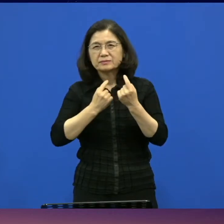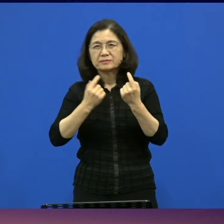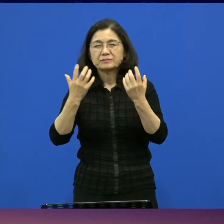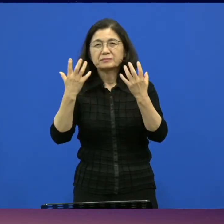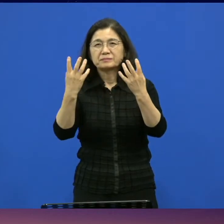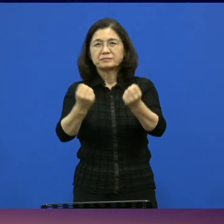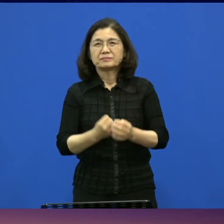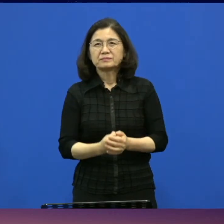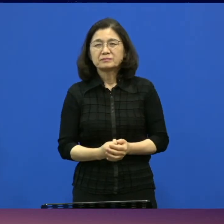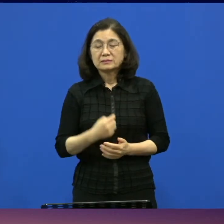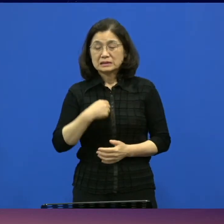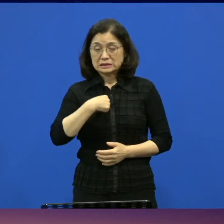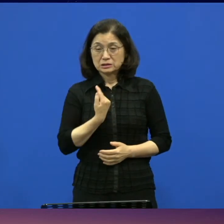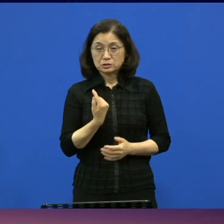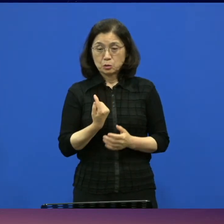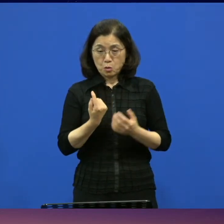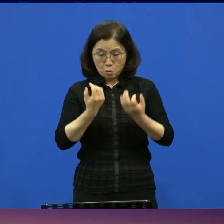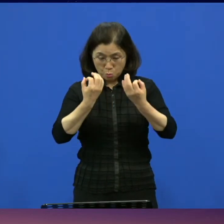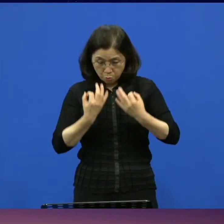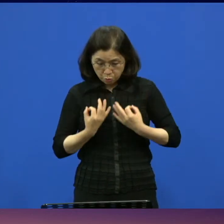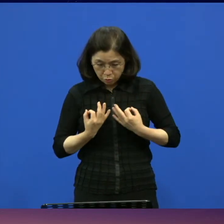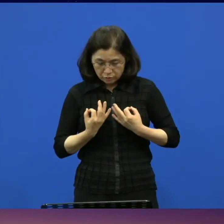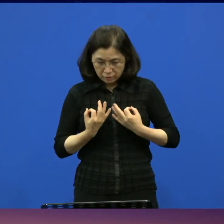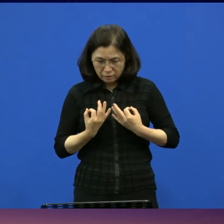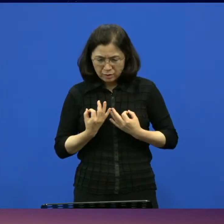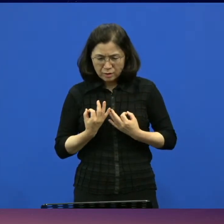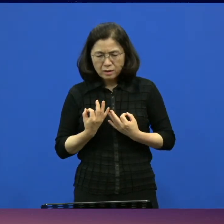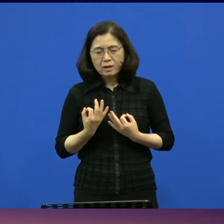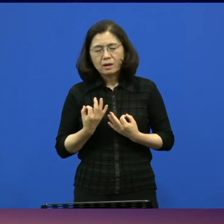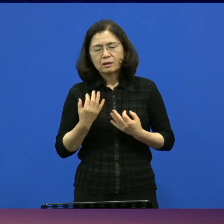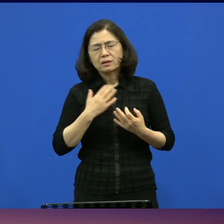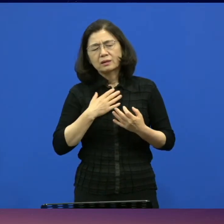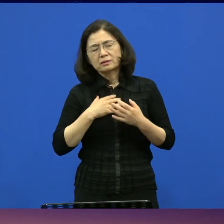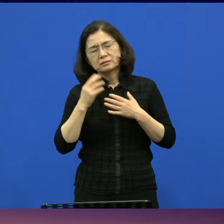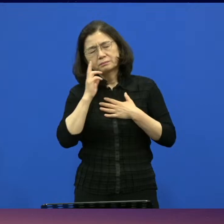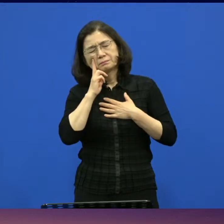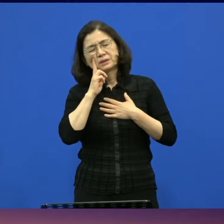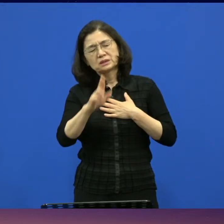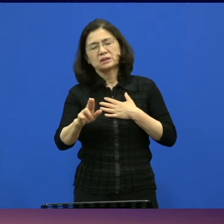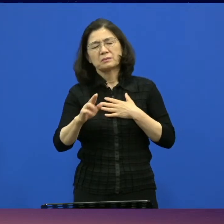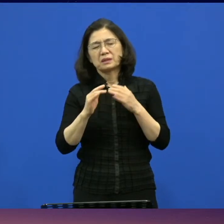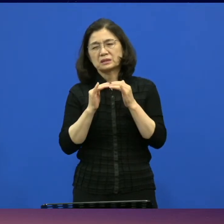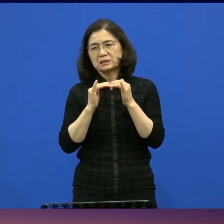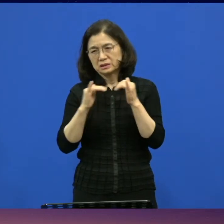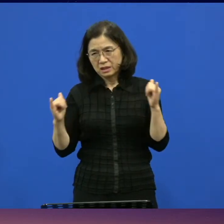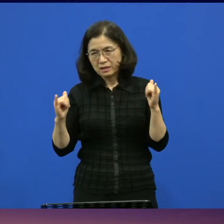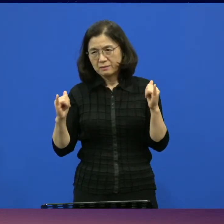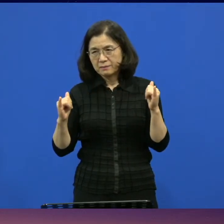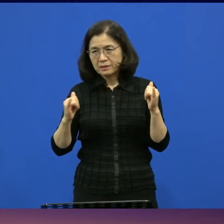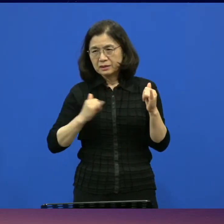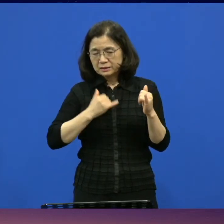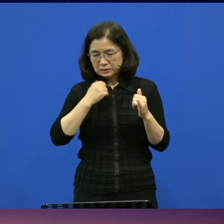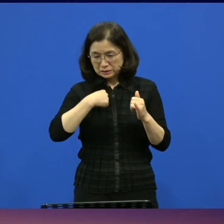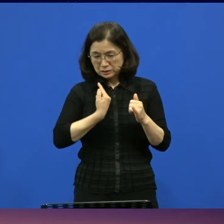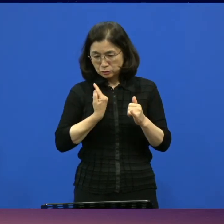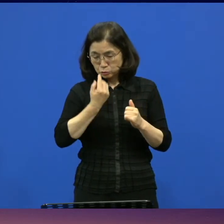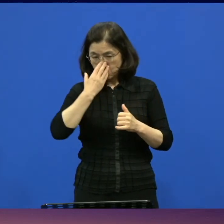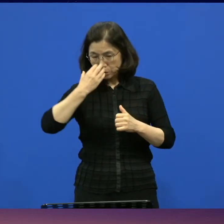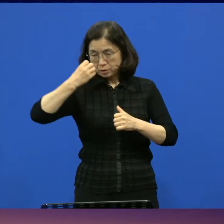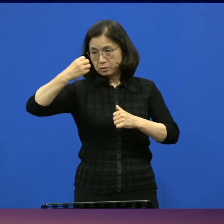그래서 자기 스스로를 비천하게 여기는 거예요. 그래서 자기 멸시, 자기